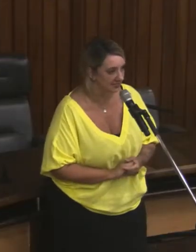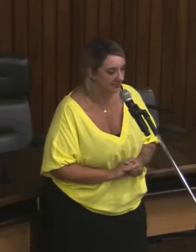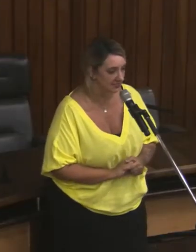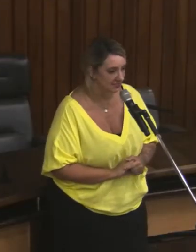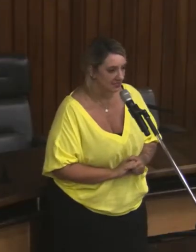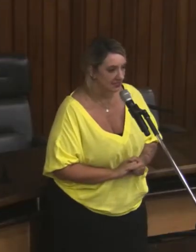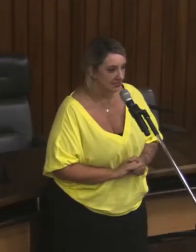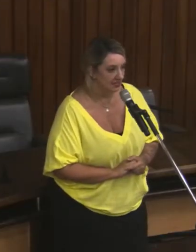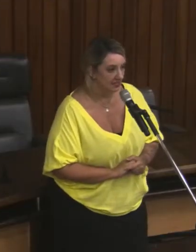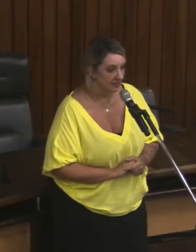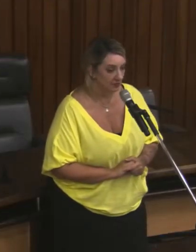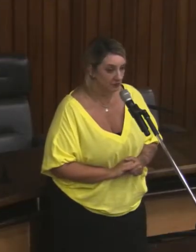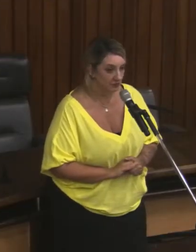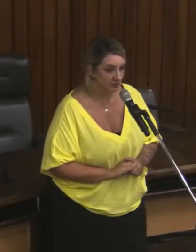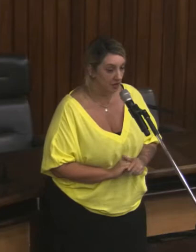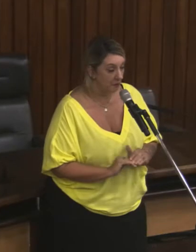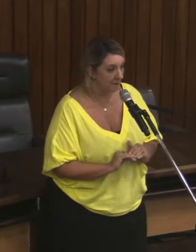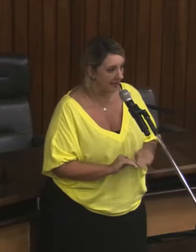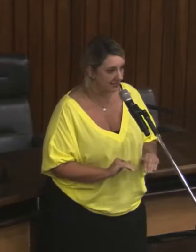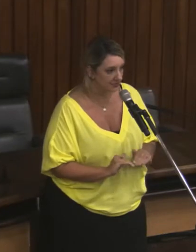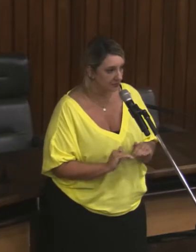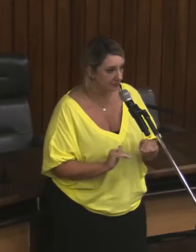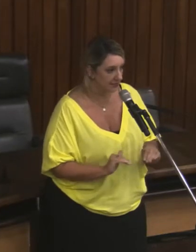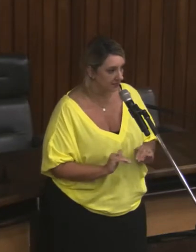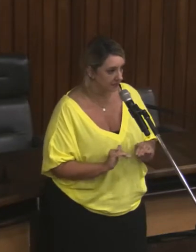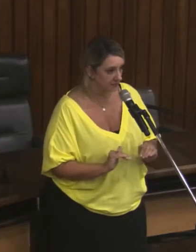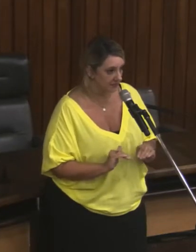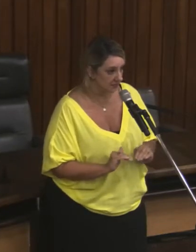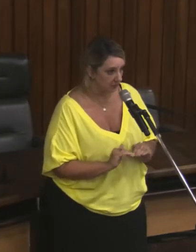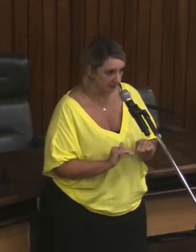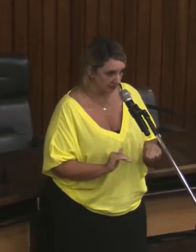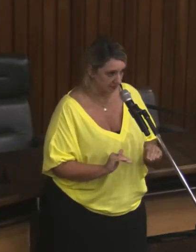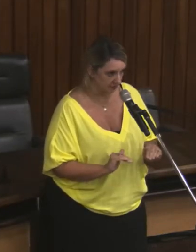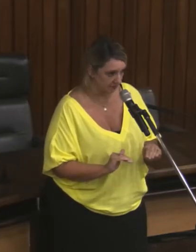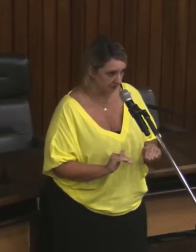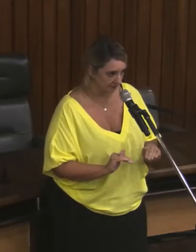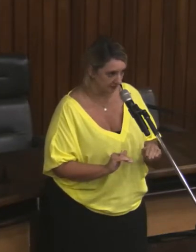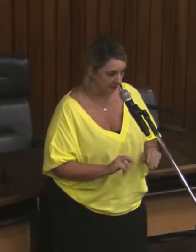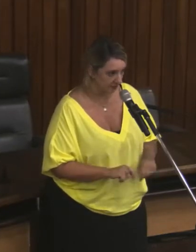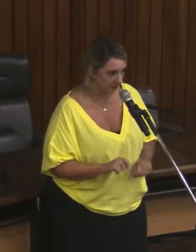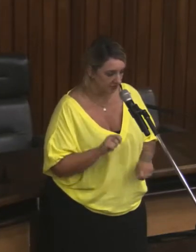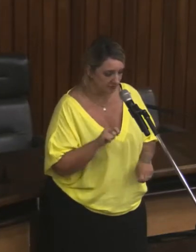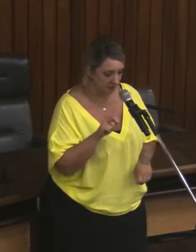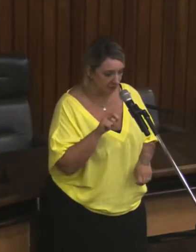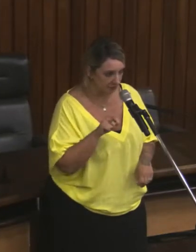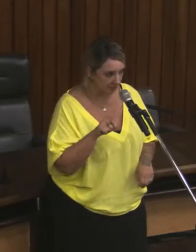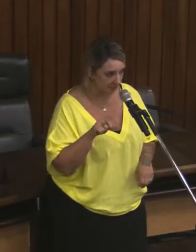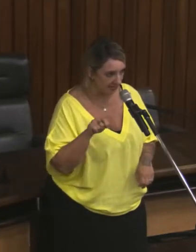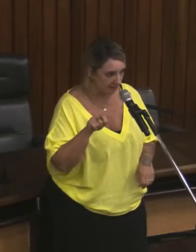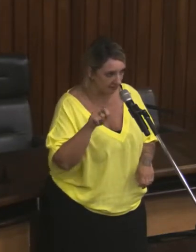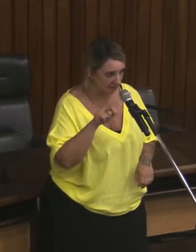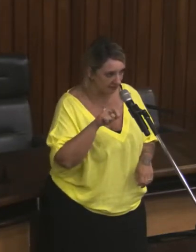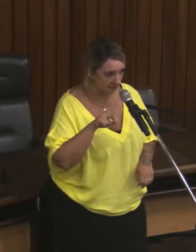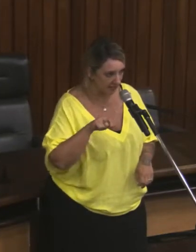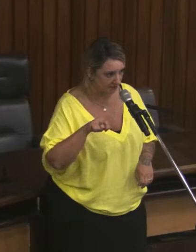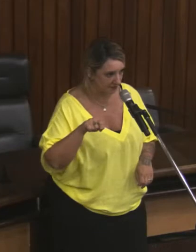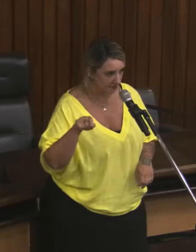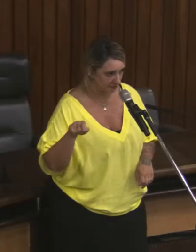sinais. É um curso, é o básico do básico do básico. É o início. Tá? É quando a gente pega o pontilhado lá no lápis e